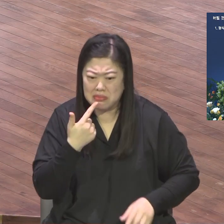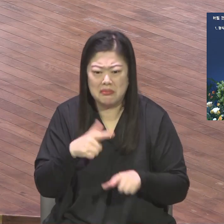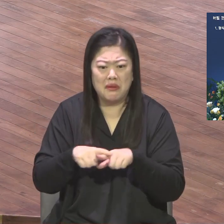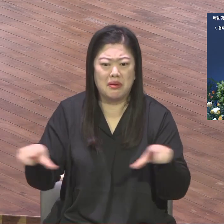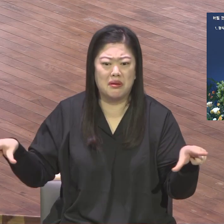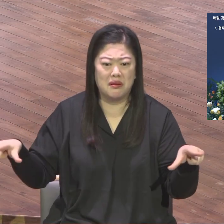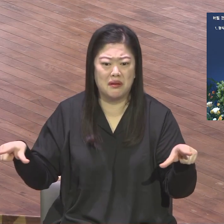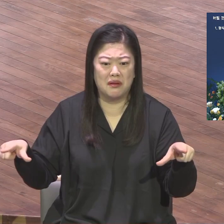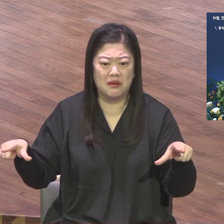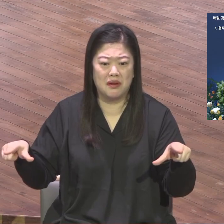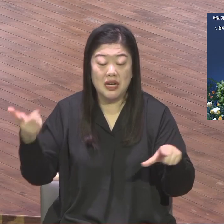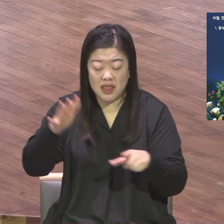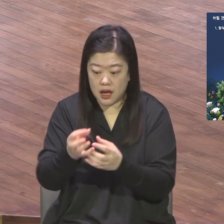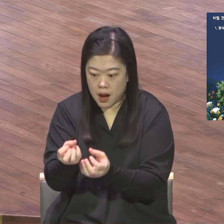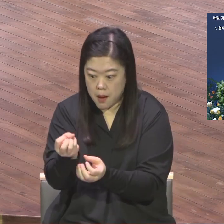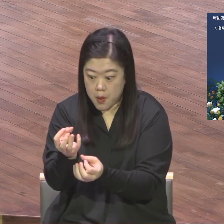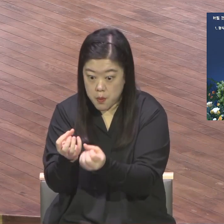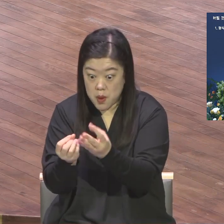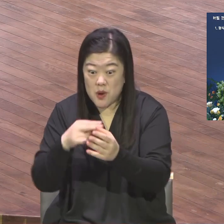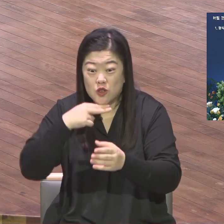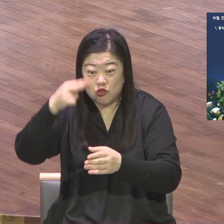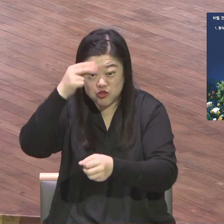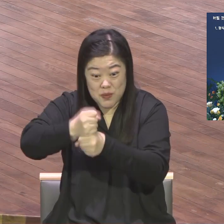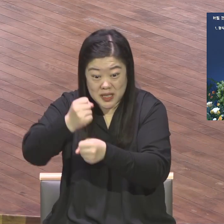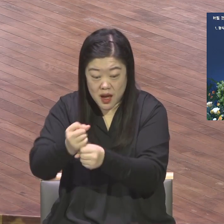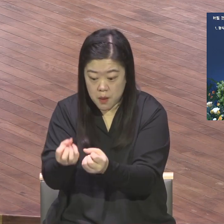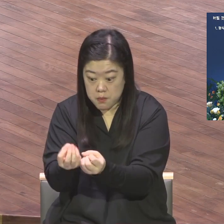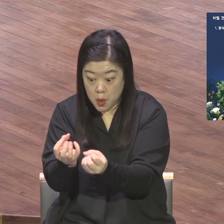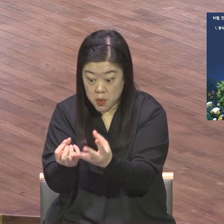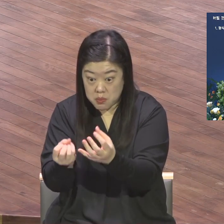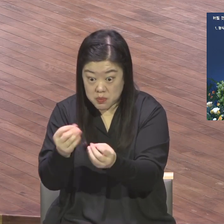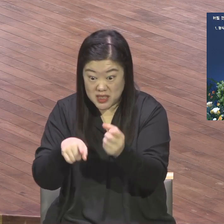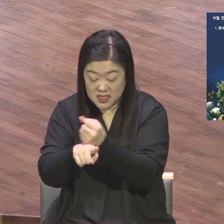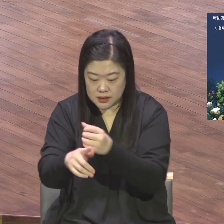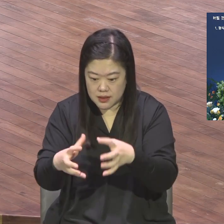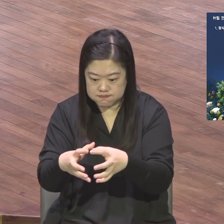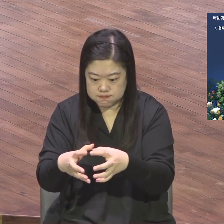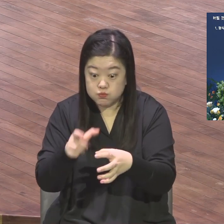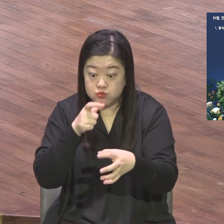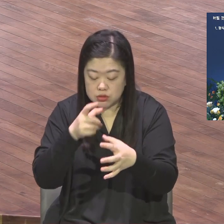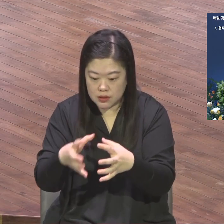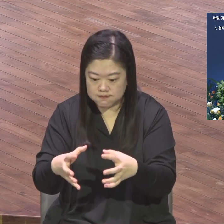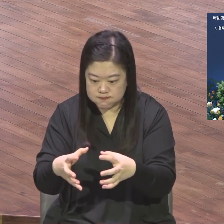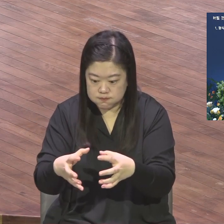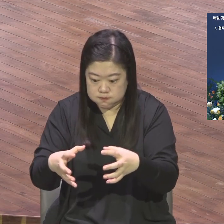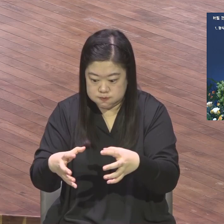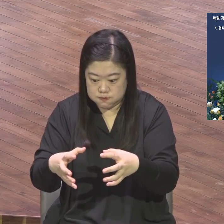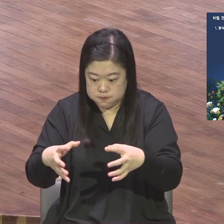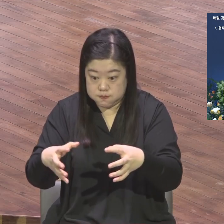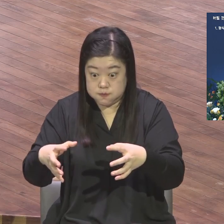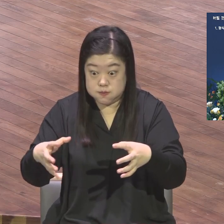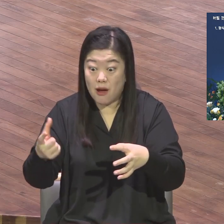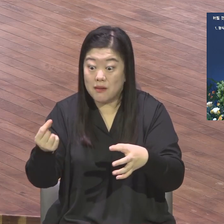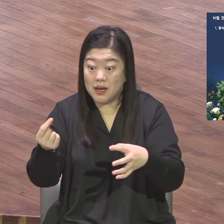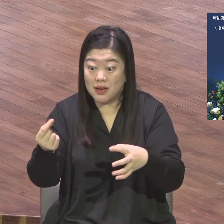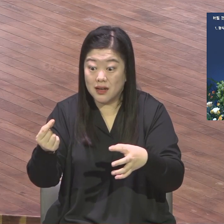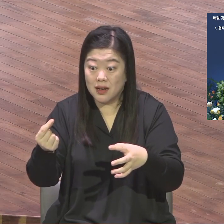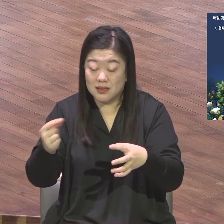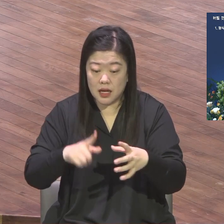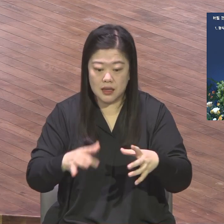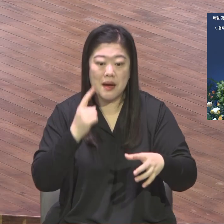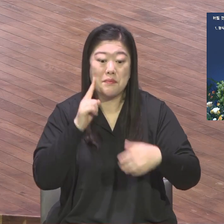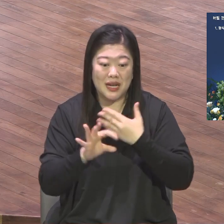팽창하게 되면 결국 터져버린다는 거예요. 새 포도주는 탄력성이 강한 이